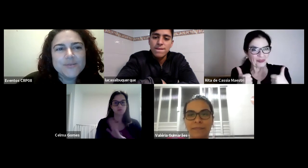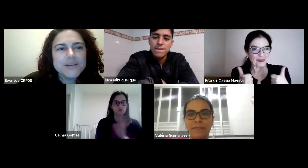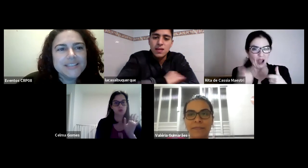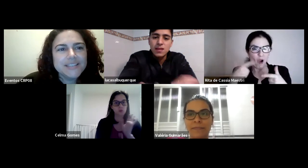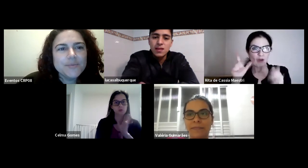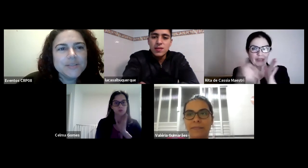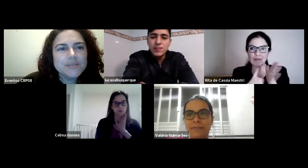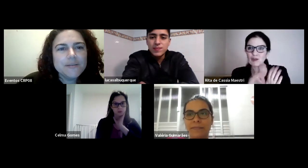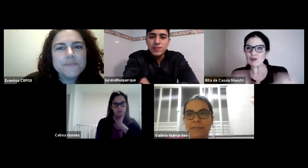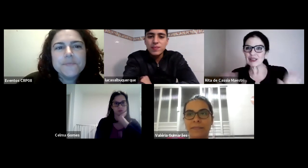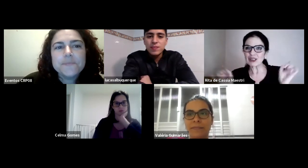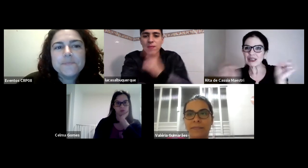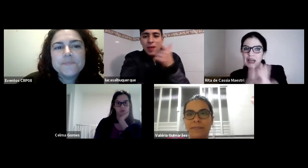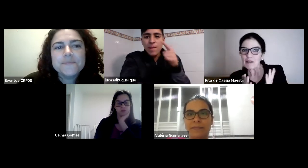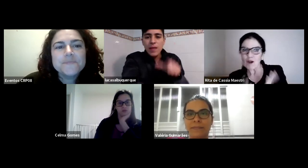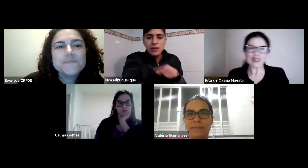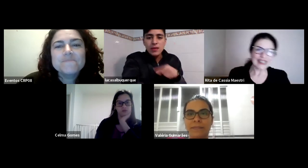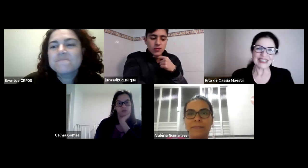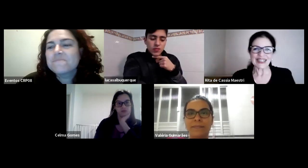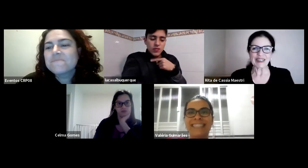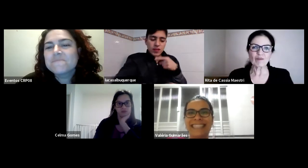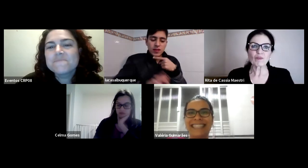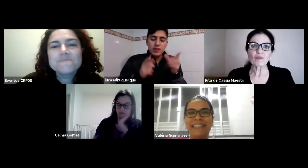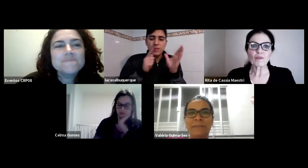Mais alguma questão, pessoal?